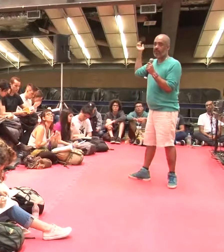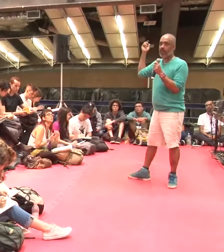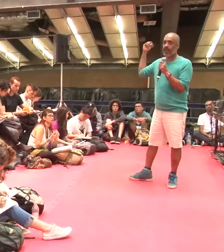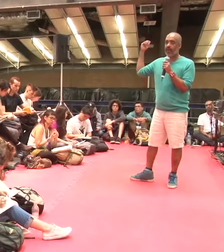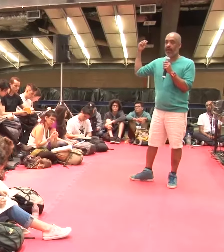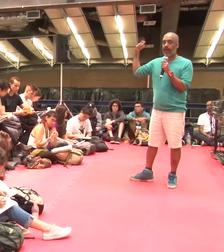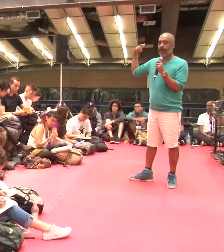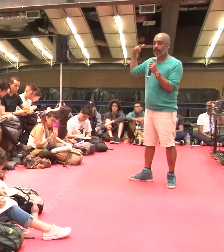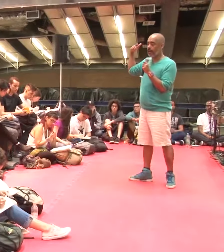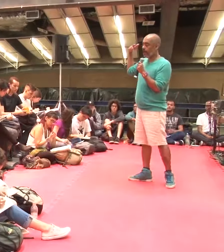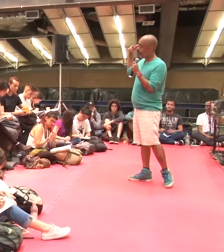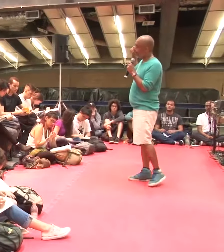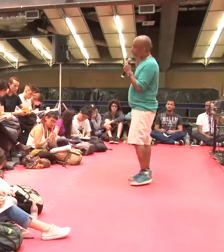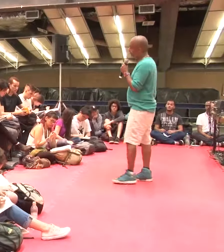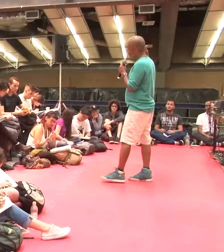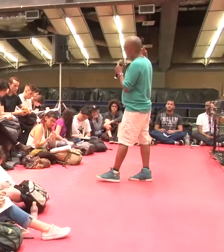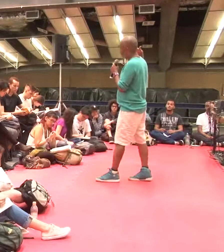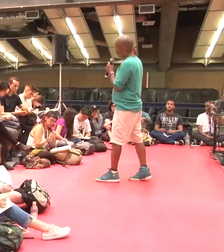passa